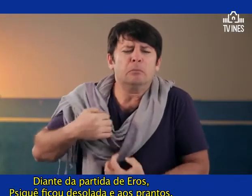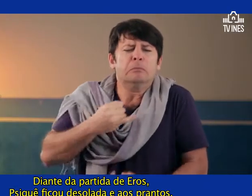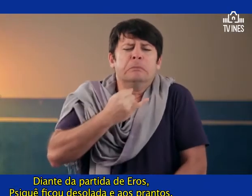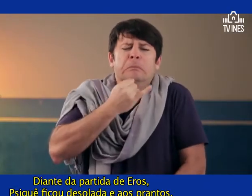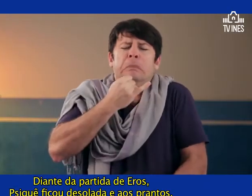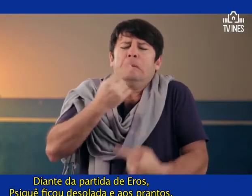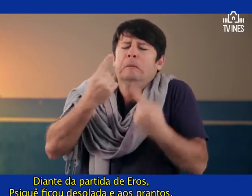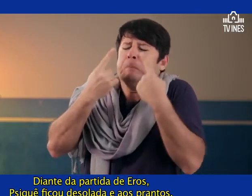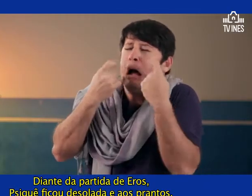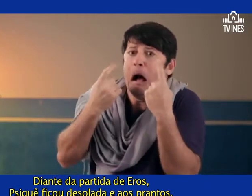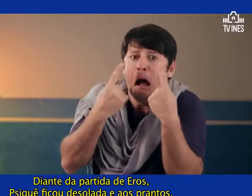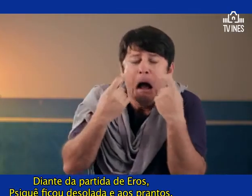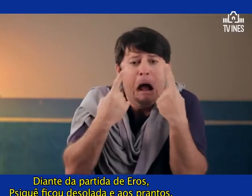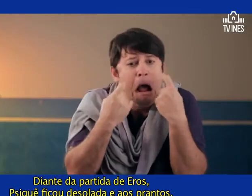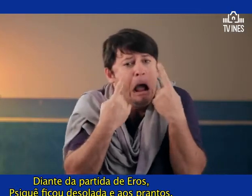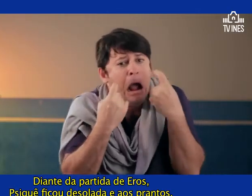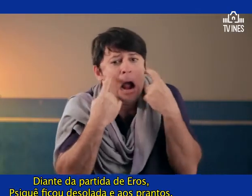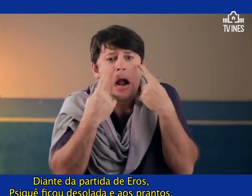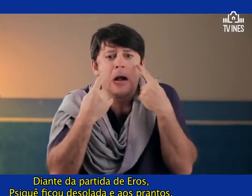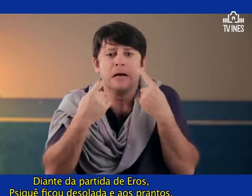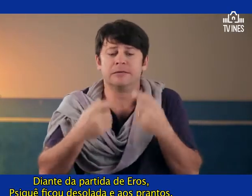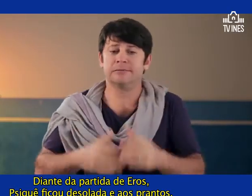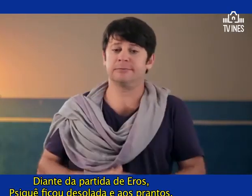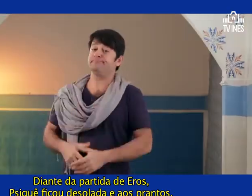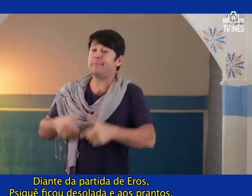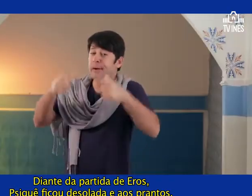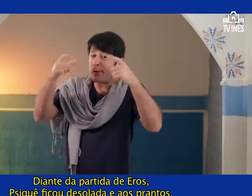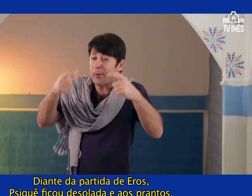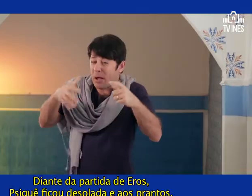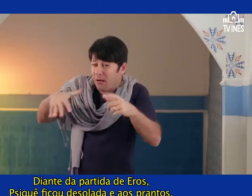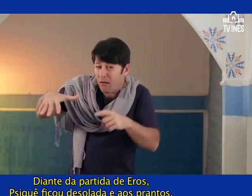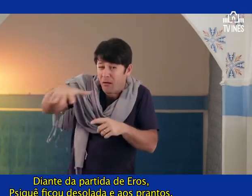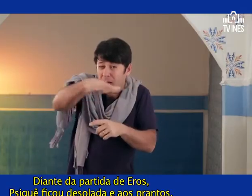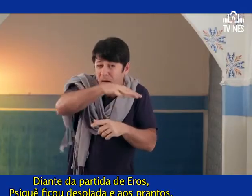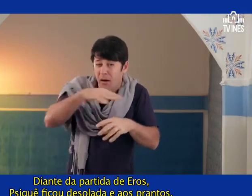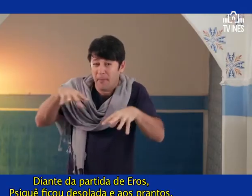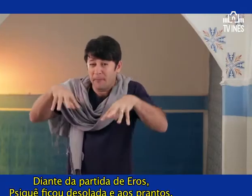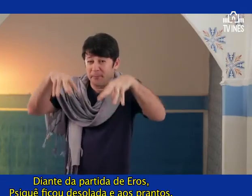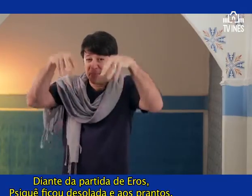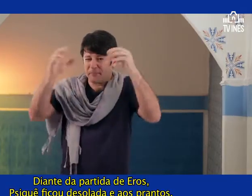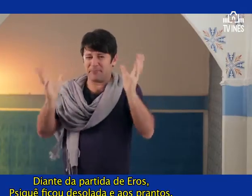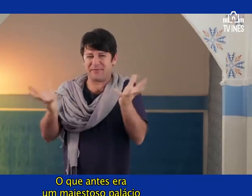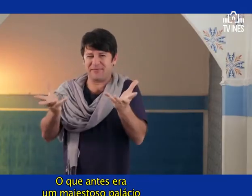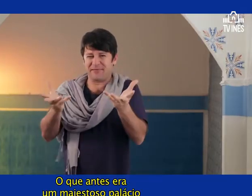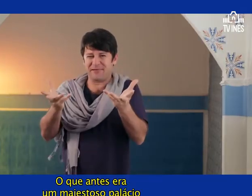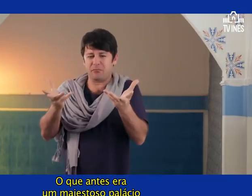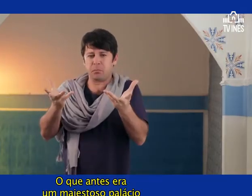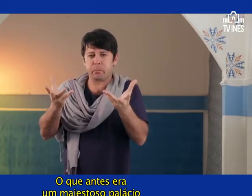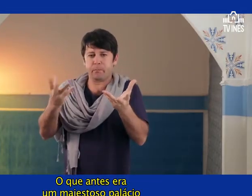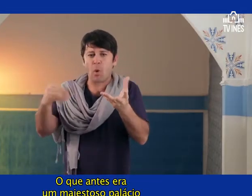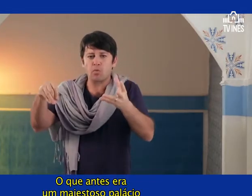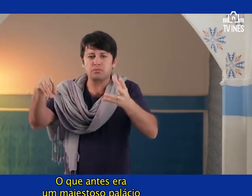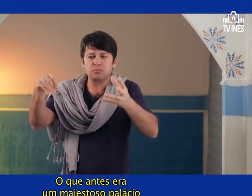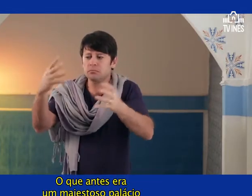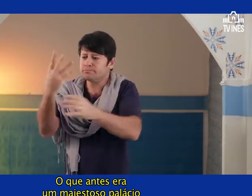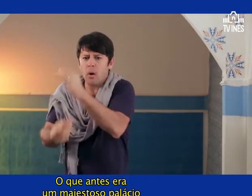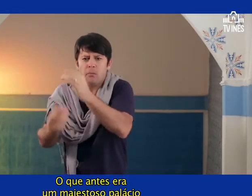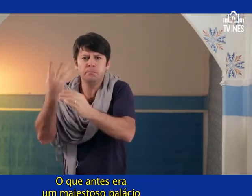Psyche ficou desolada e aos prantos. O que antes era o majestoso palácio